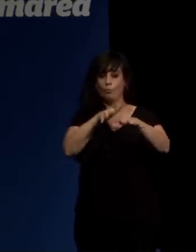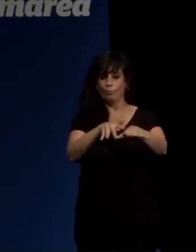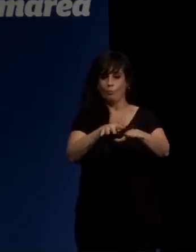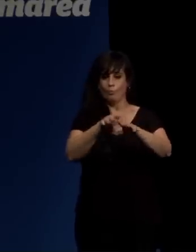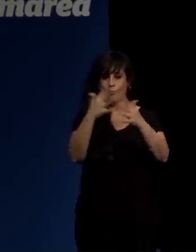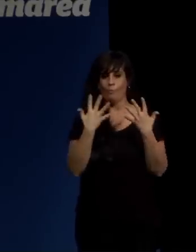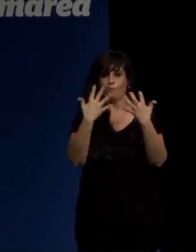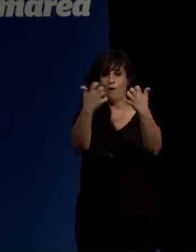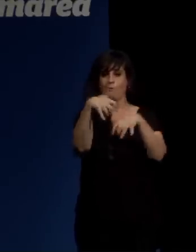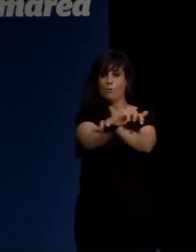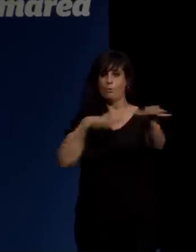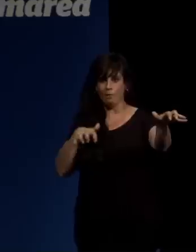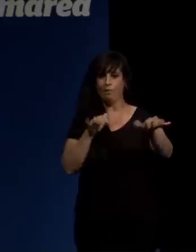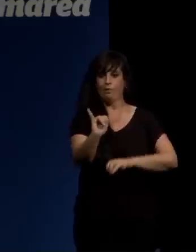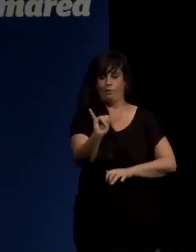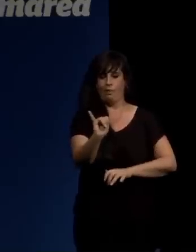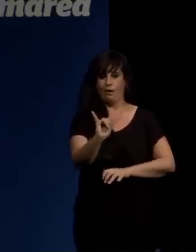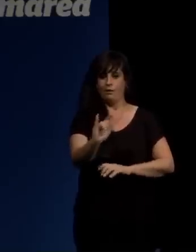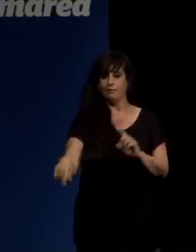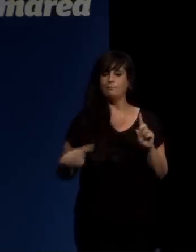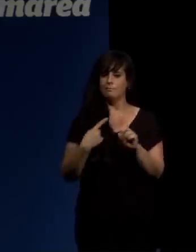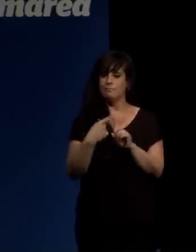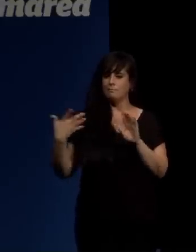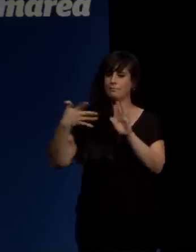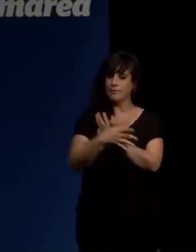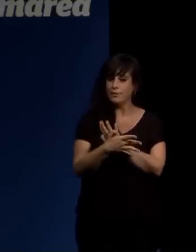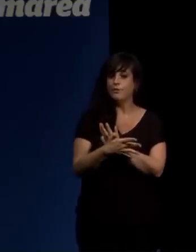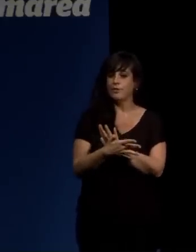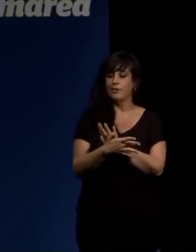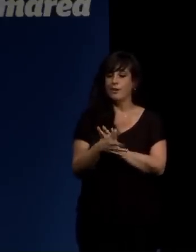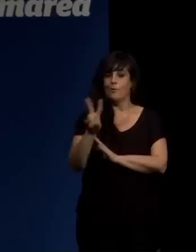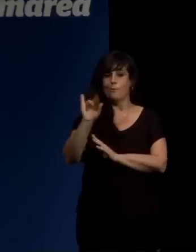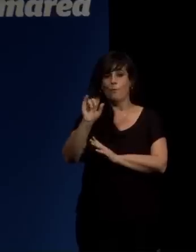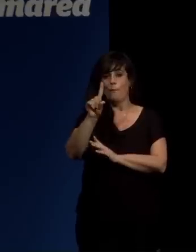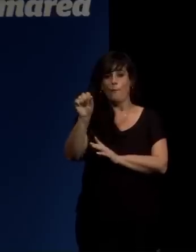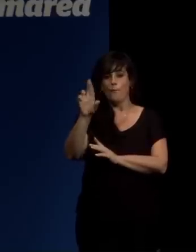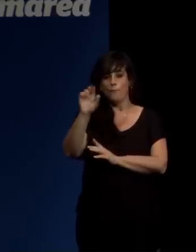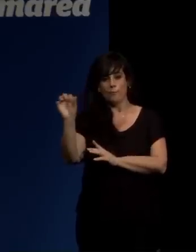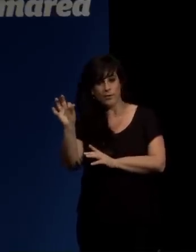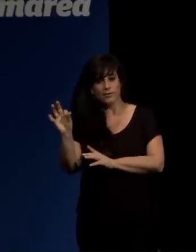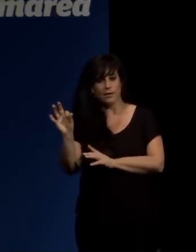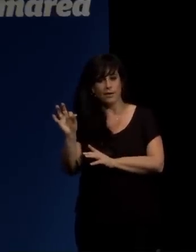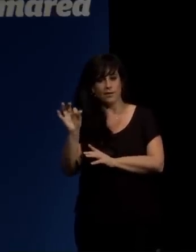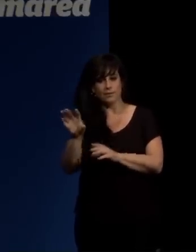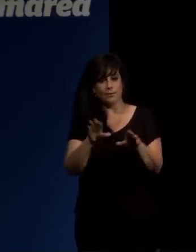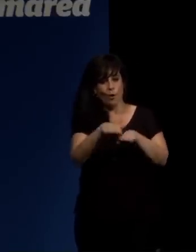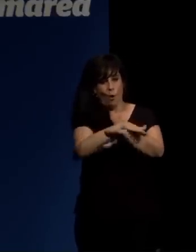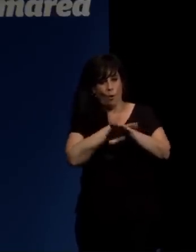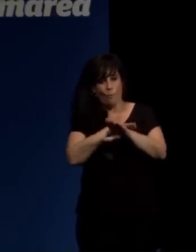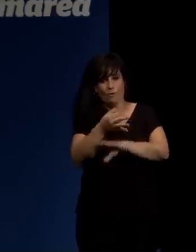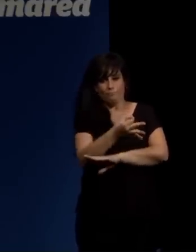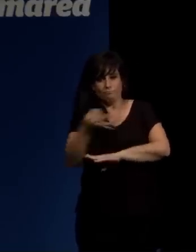Galicia e cando, polo tanto, haxa que configurar por Luís Villares e por en Marea un equipo de goberno